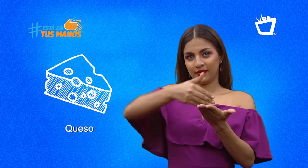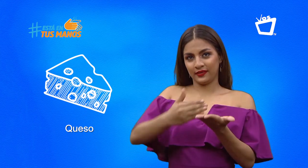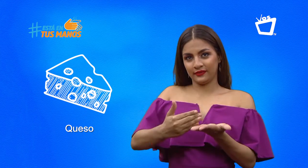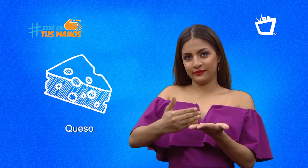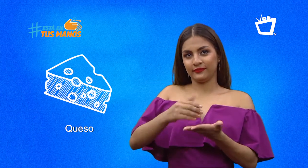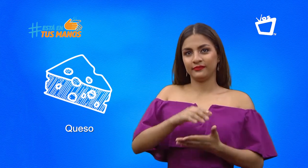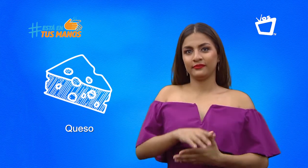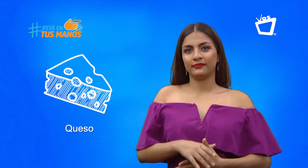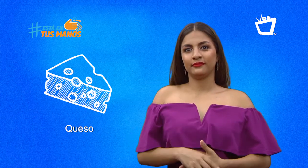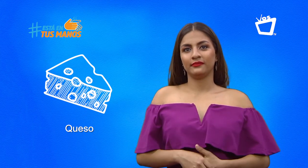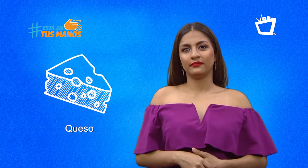que eso